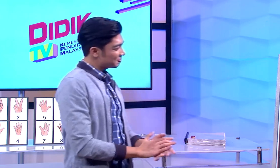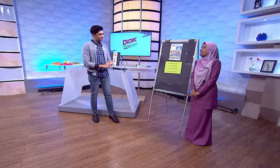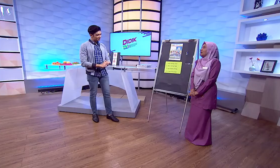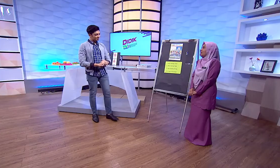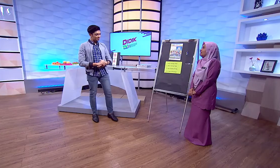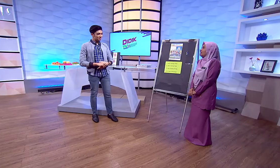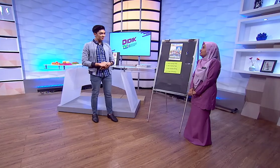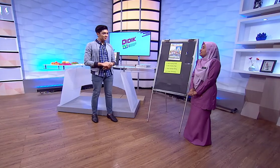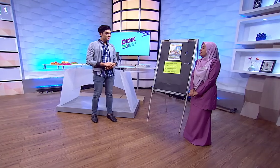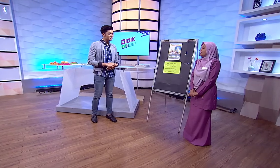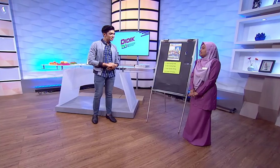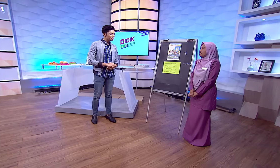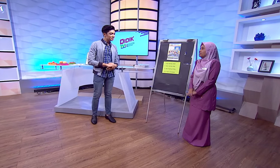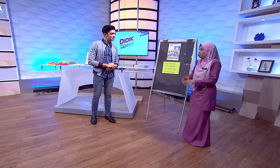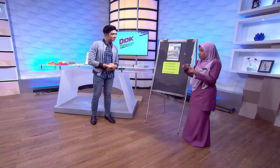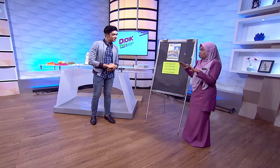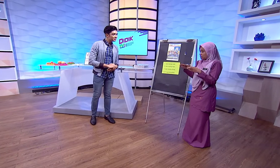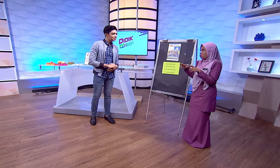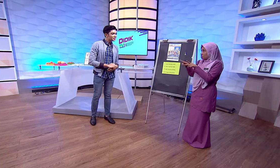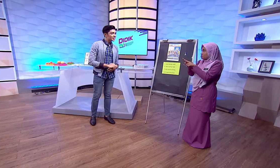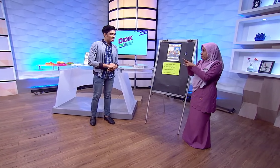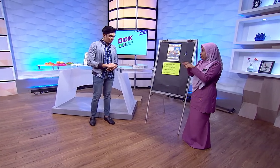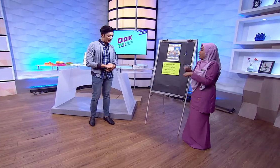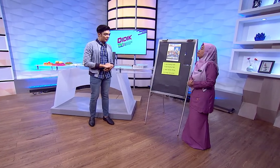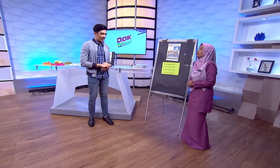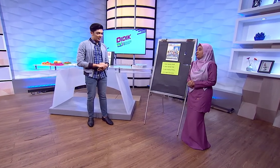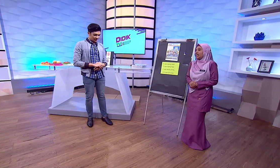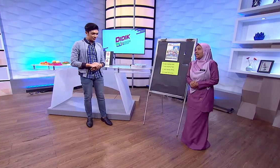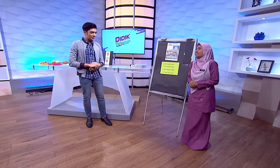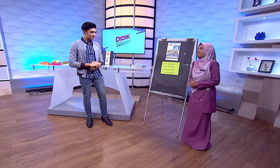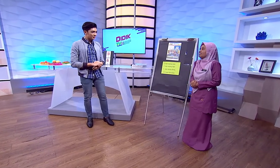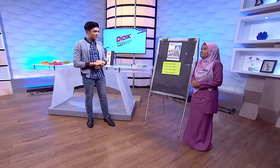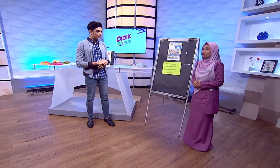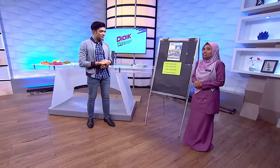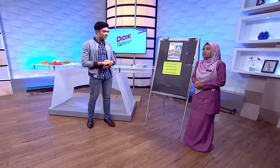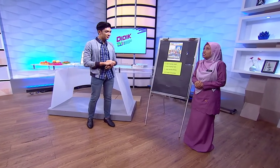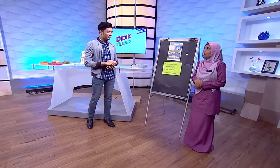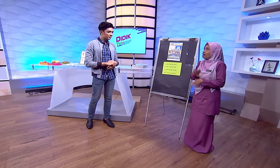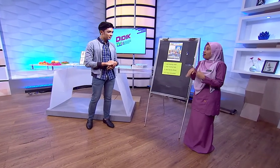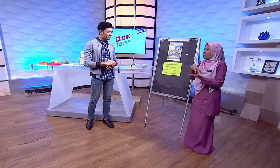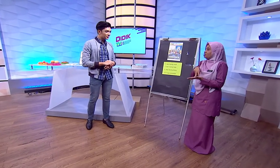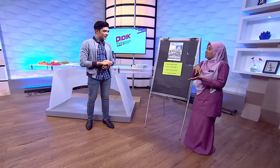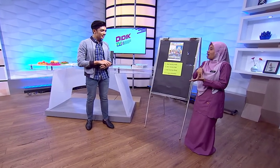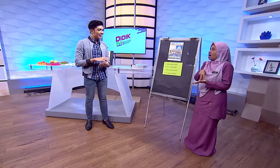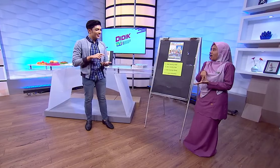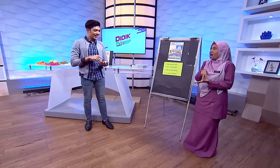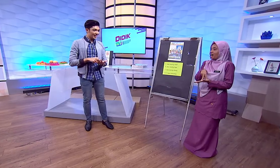ah kita buka itu buat sama-sama kamu ya oke semua kini berdiri tegak Ah gitu gak oke